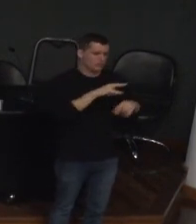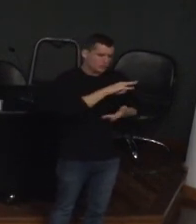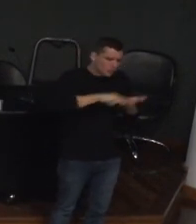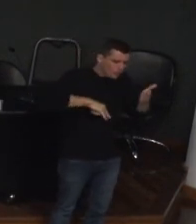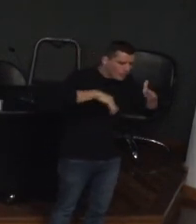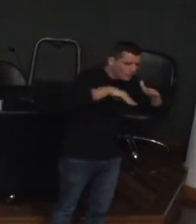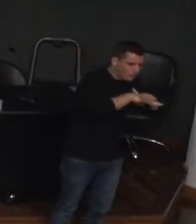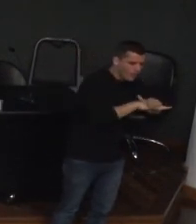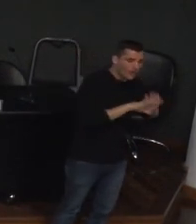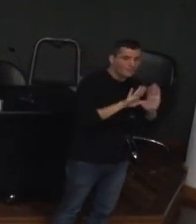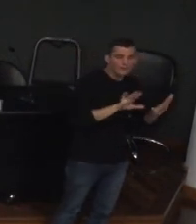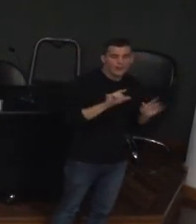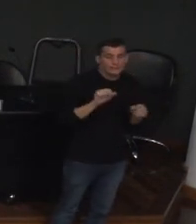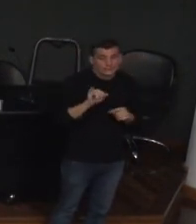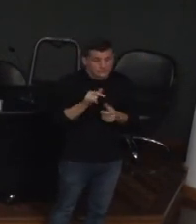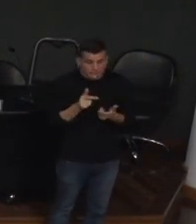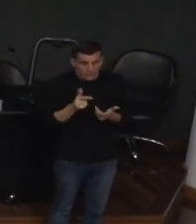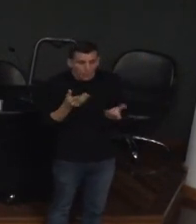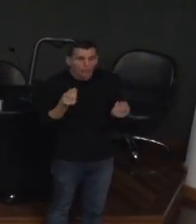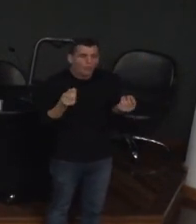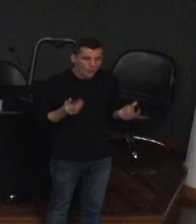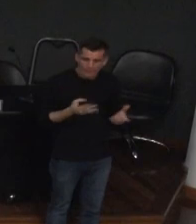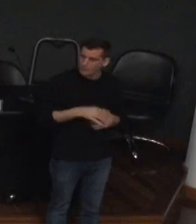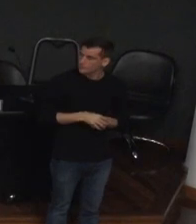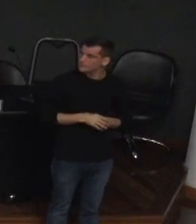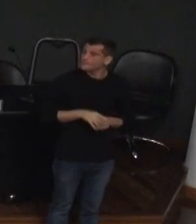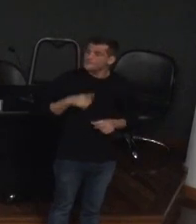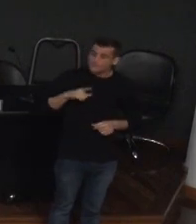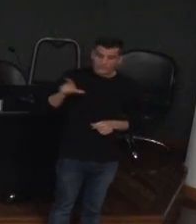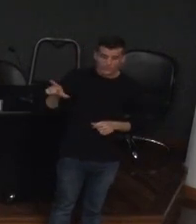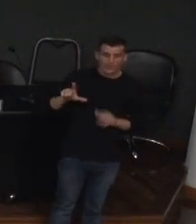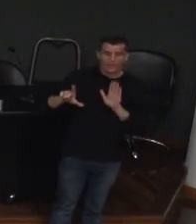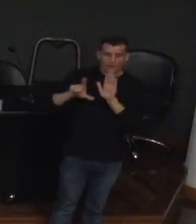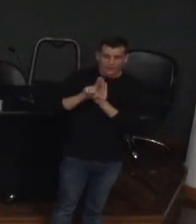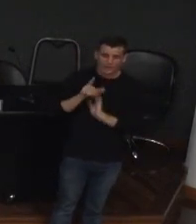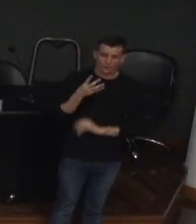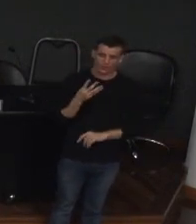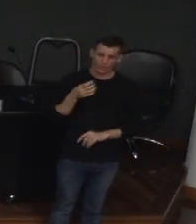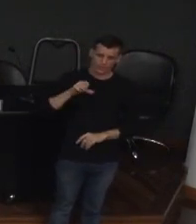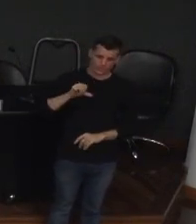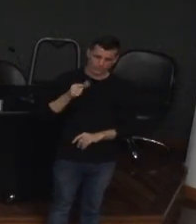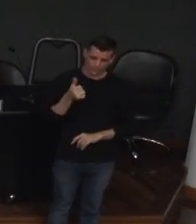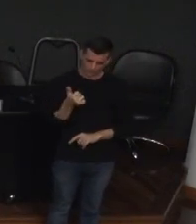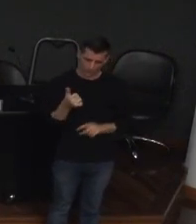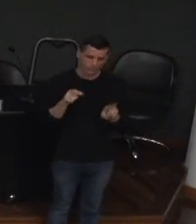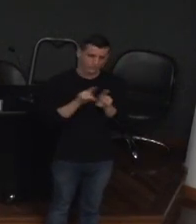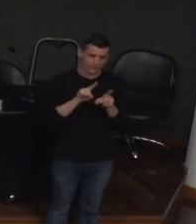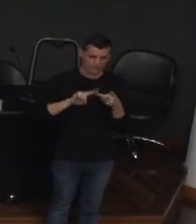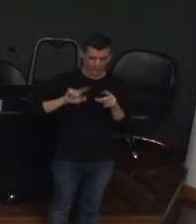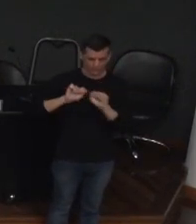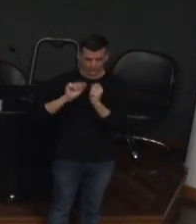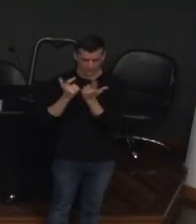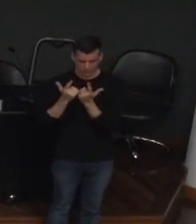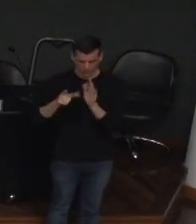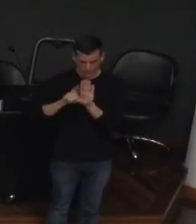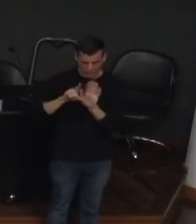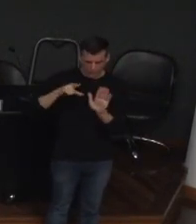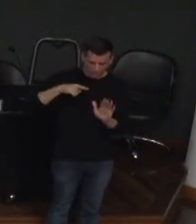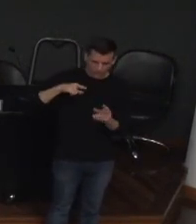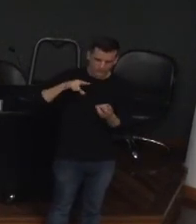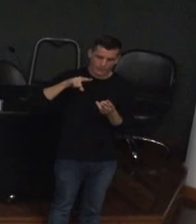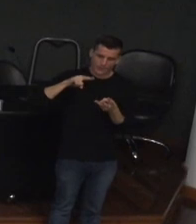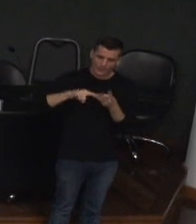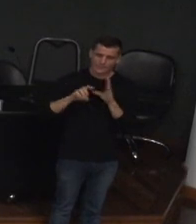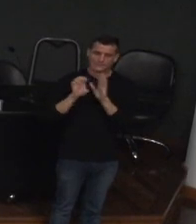Daí, a base legal, a gente tem a lei estadual, que é a 491, que trata disso. A gente tem uma lei própria da Assembleia, mais o Estatuto do Servidor, que diz